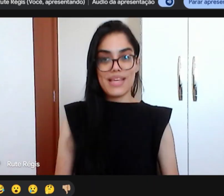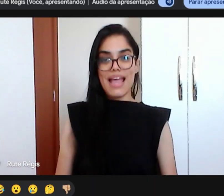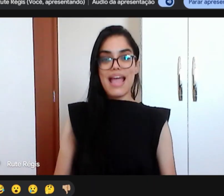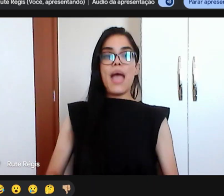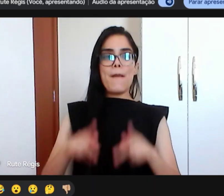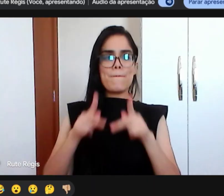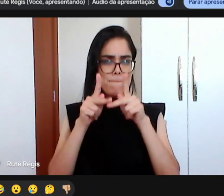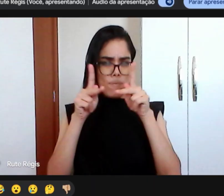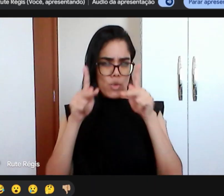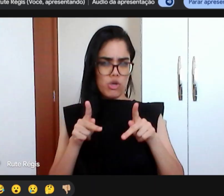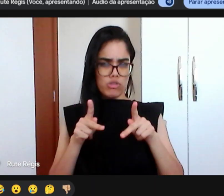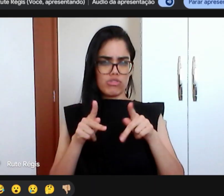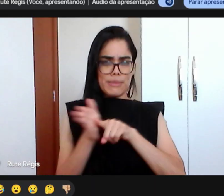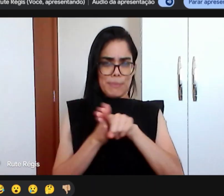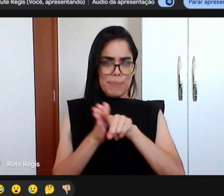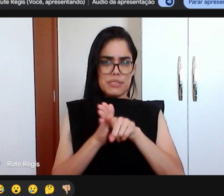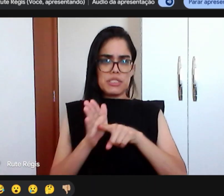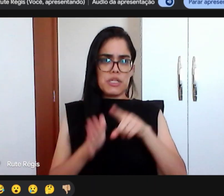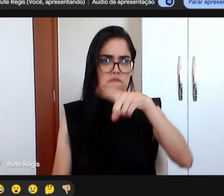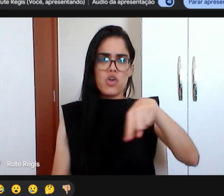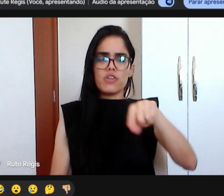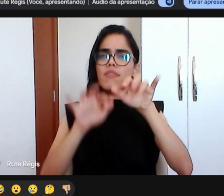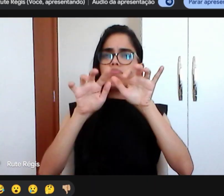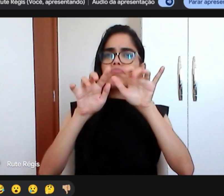A avaliação do pré-projeto.